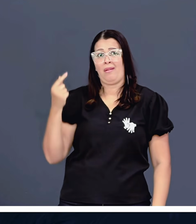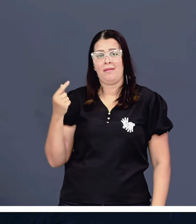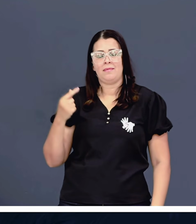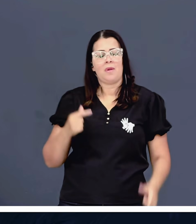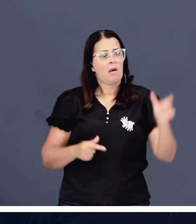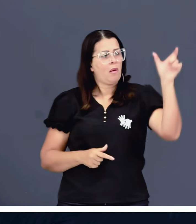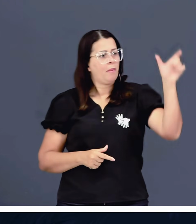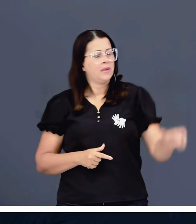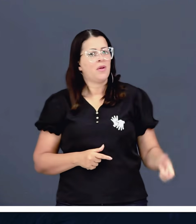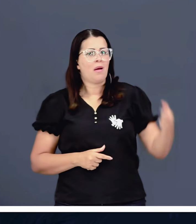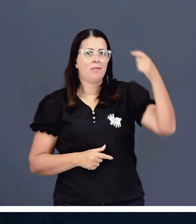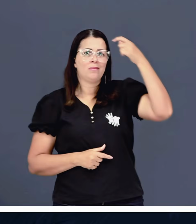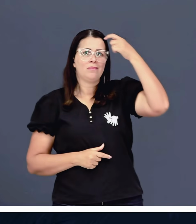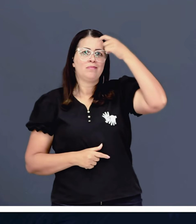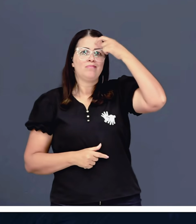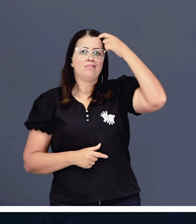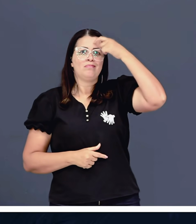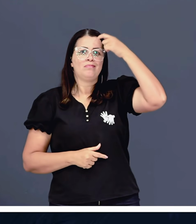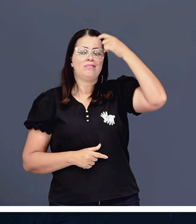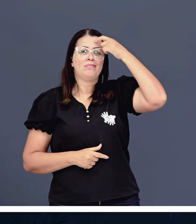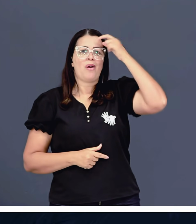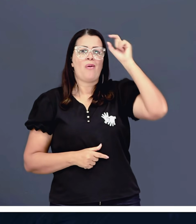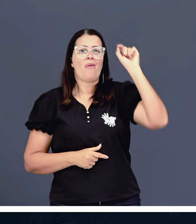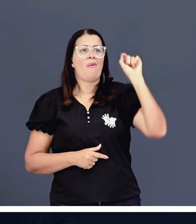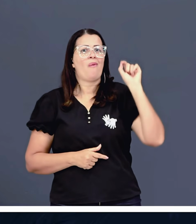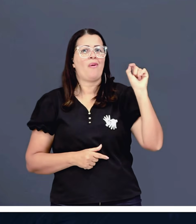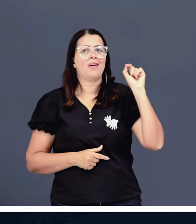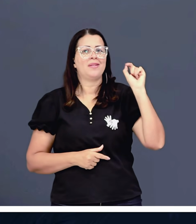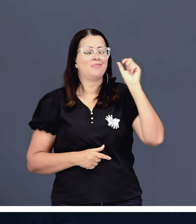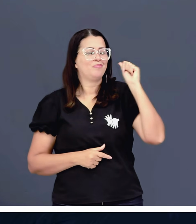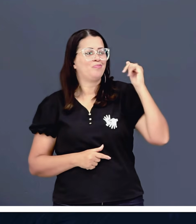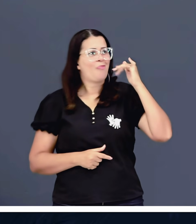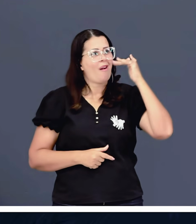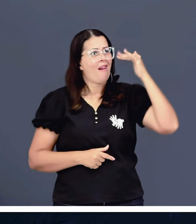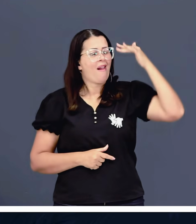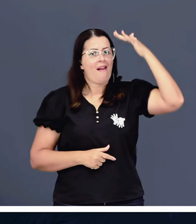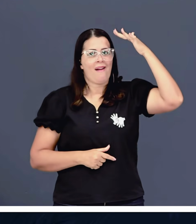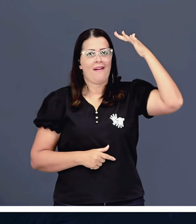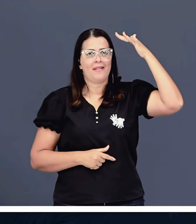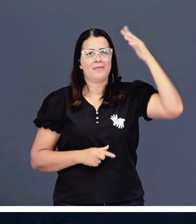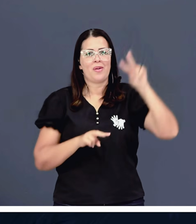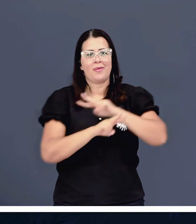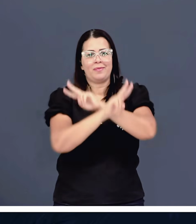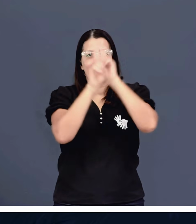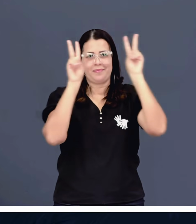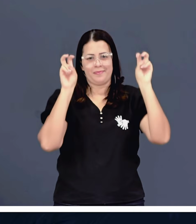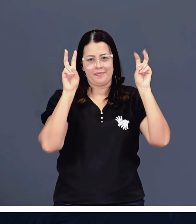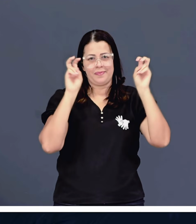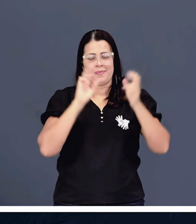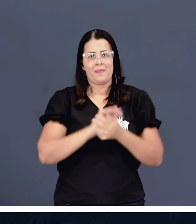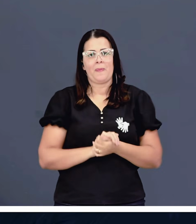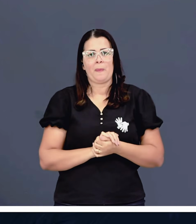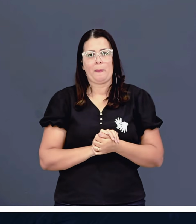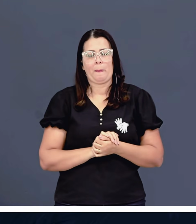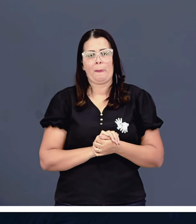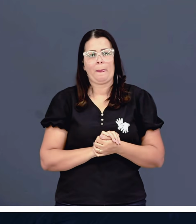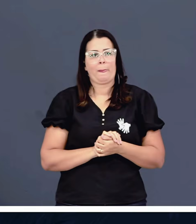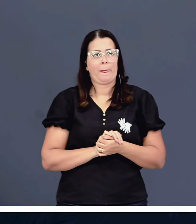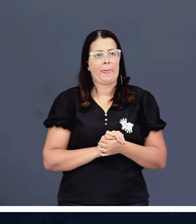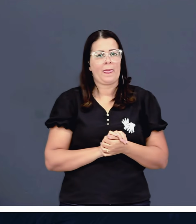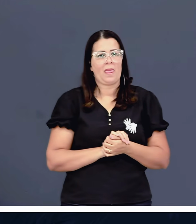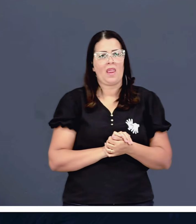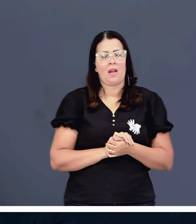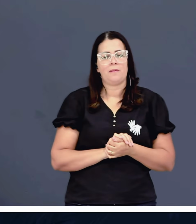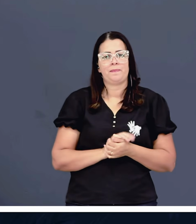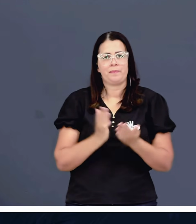e alguém que tem uma mentalidade de abundância. É sobre isso que eu quero falar. Portanto,